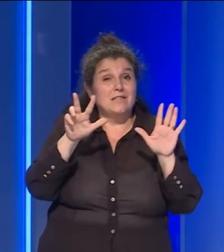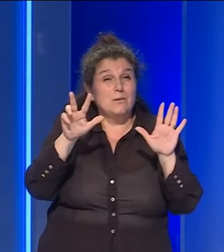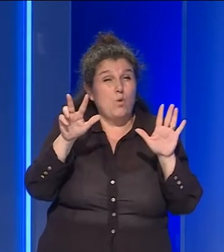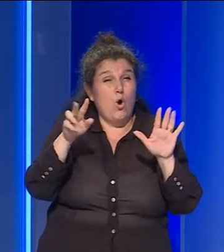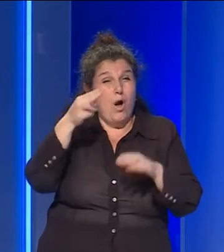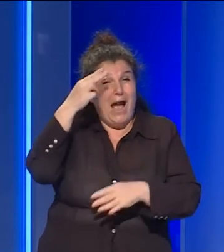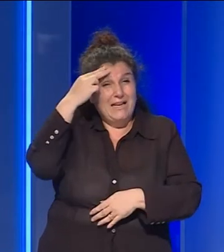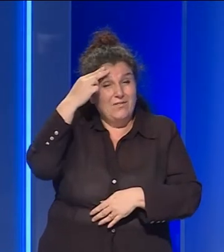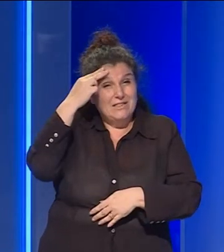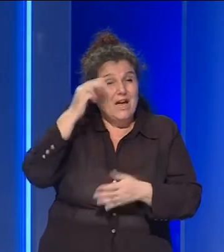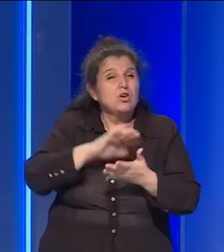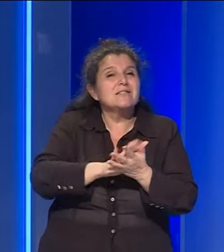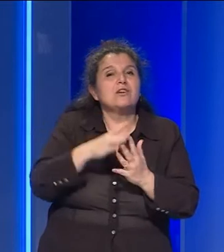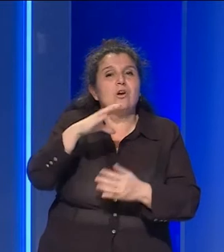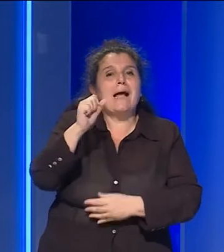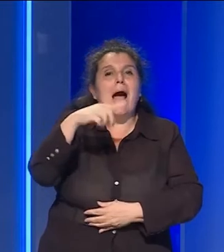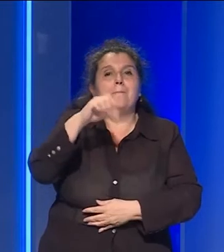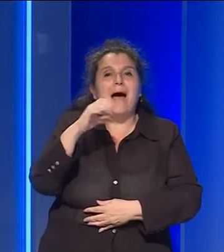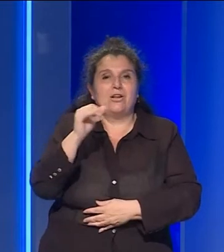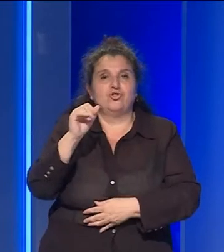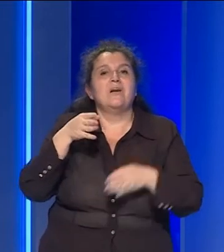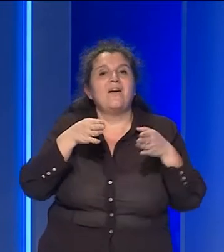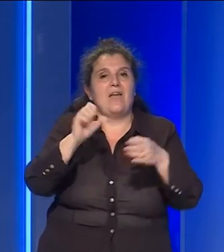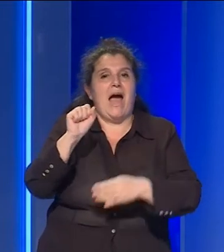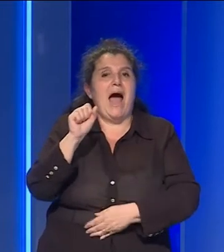stragi di Capaci e Via D'Amerio.